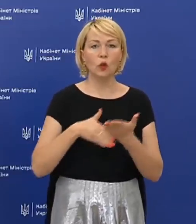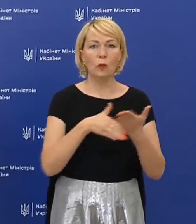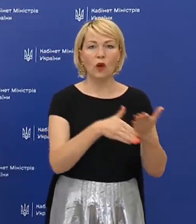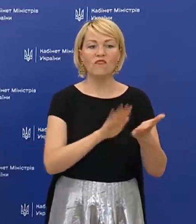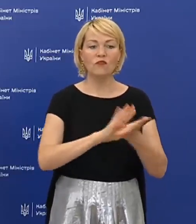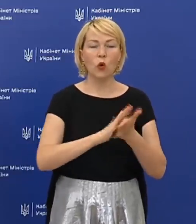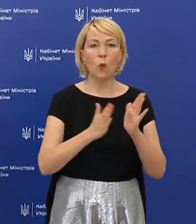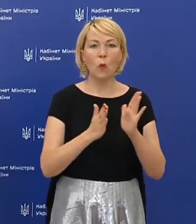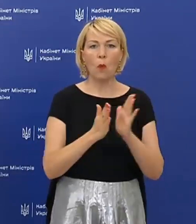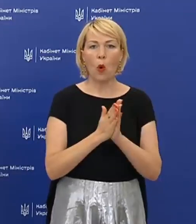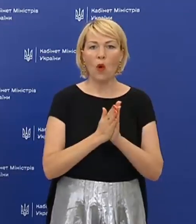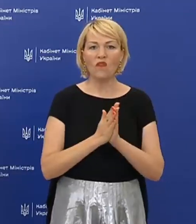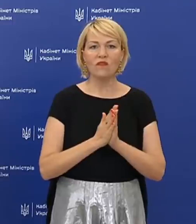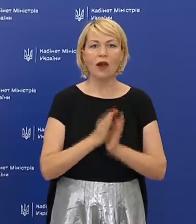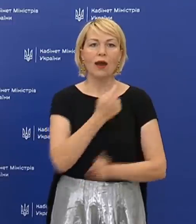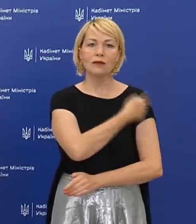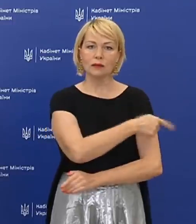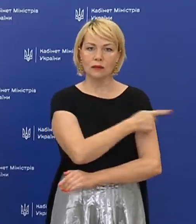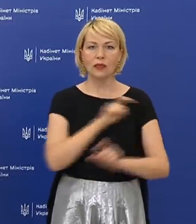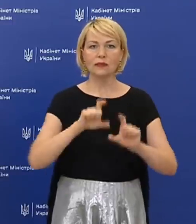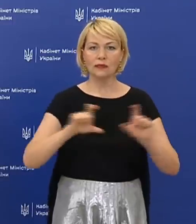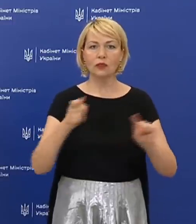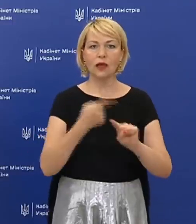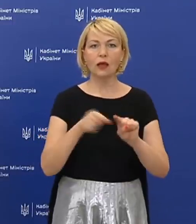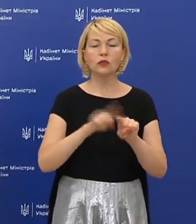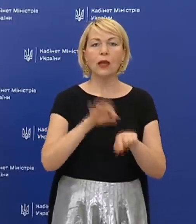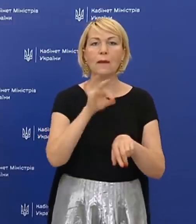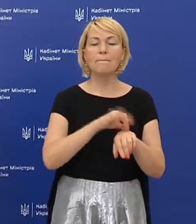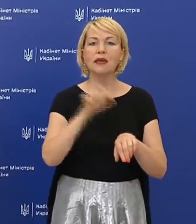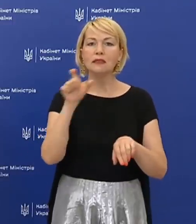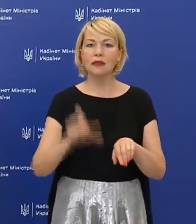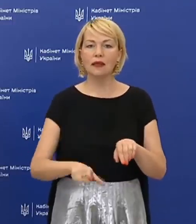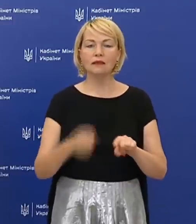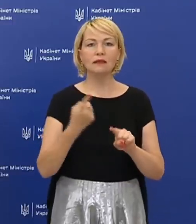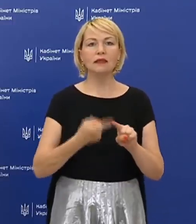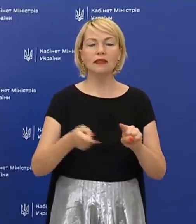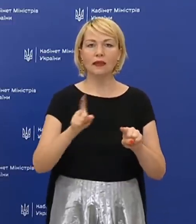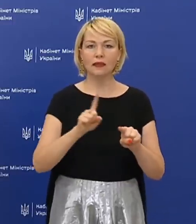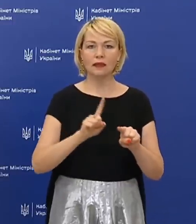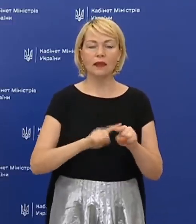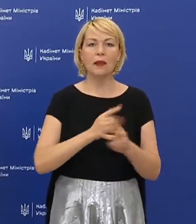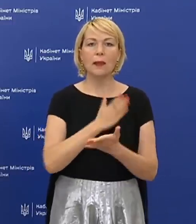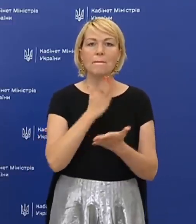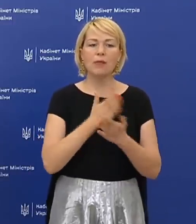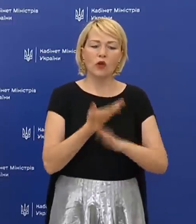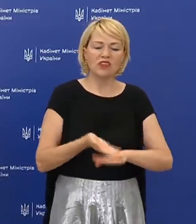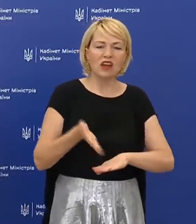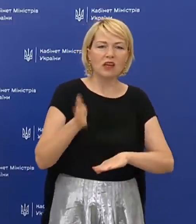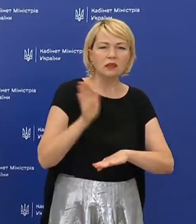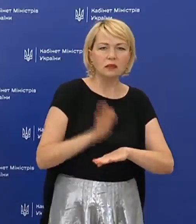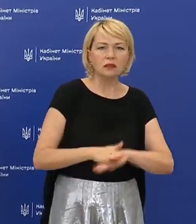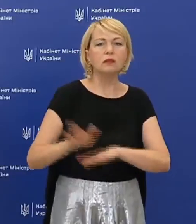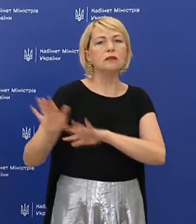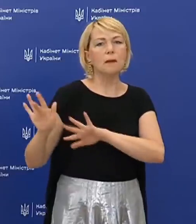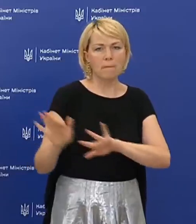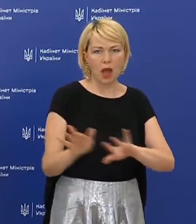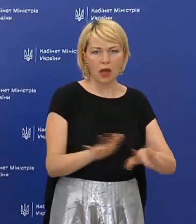в умовах стаціонару. А це пацієнти, які мають тяжкий перебіг